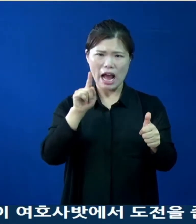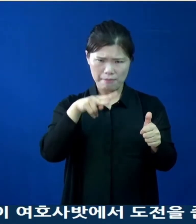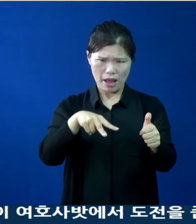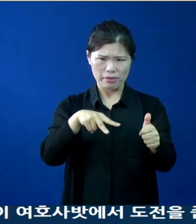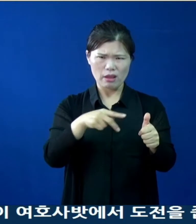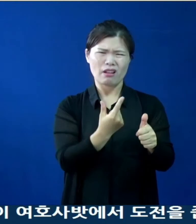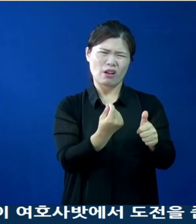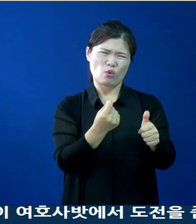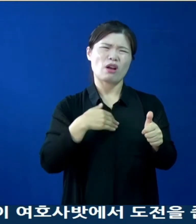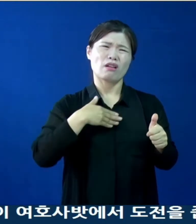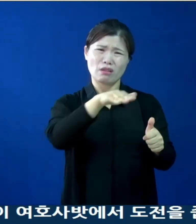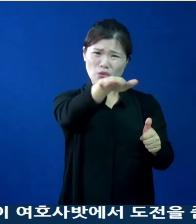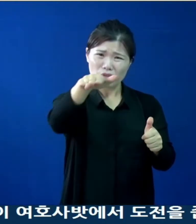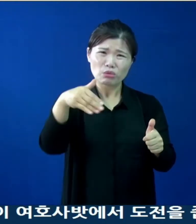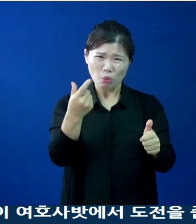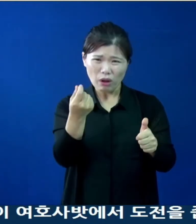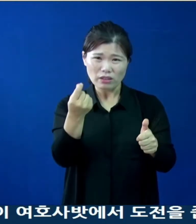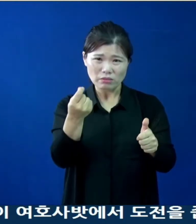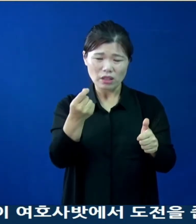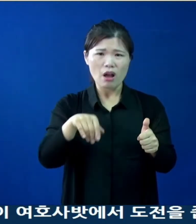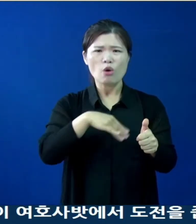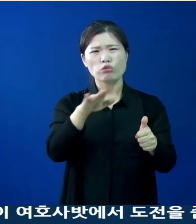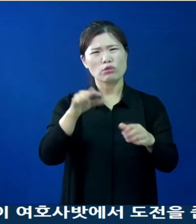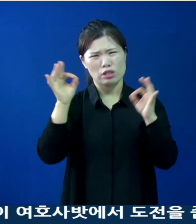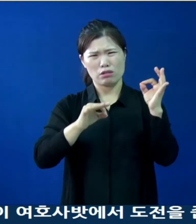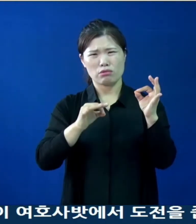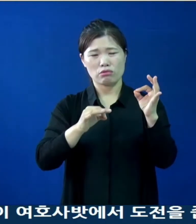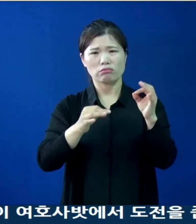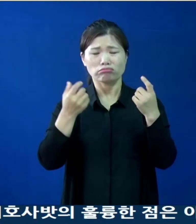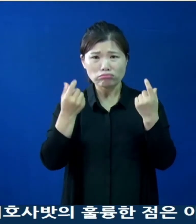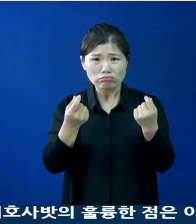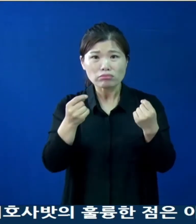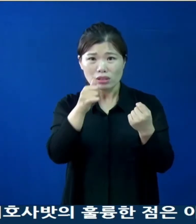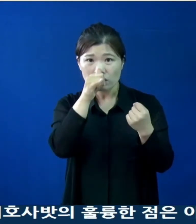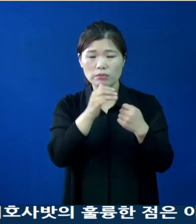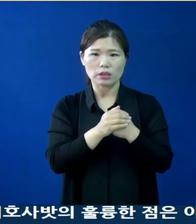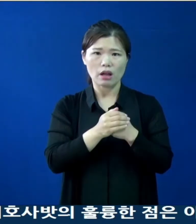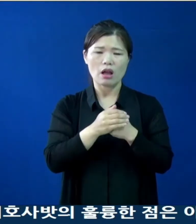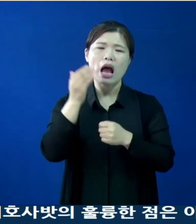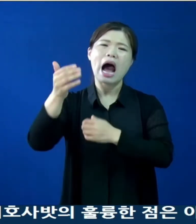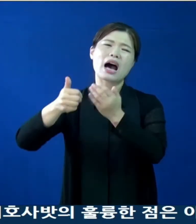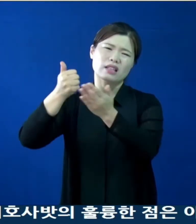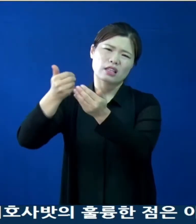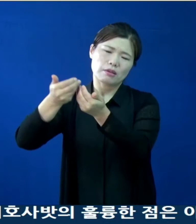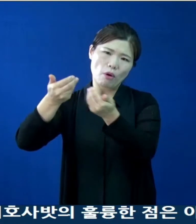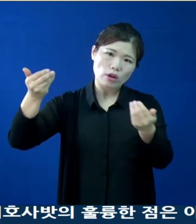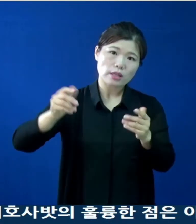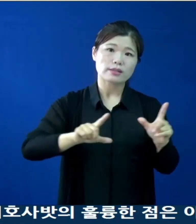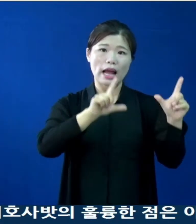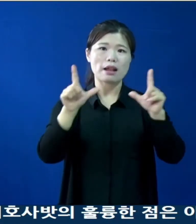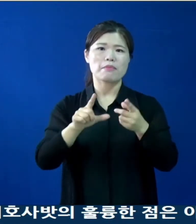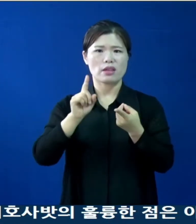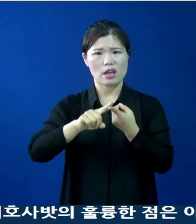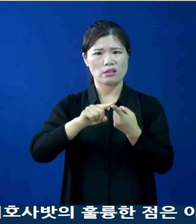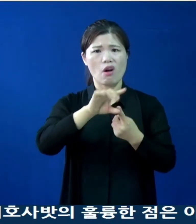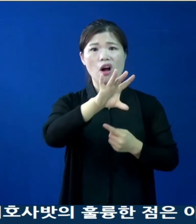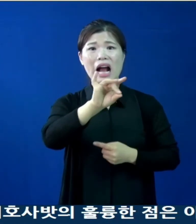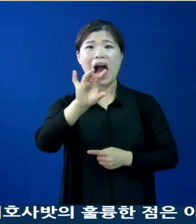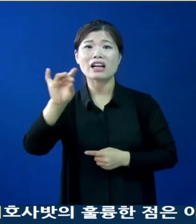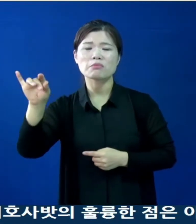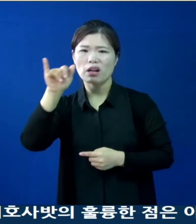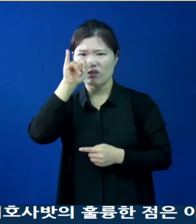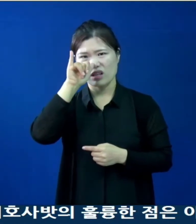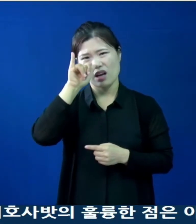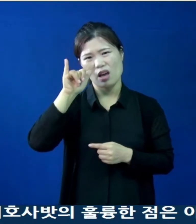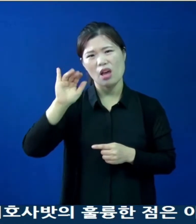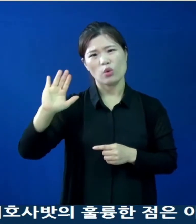수 없습니다. 실족하지 않을 수 없습니다. 하나님 멀리하는 삶을 우리는 가끔씩, 아니 종종 살게 되는